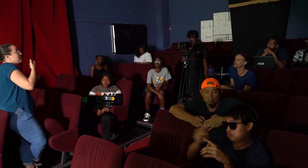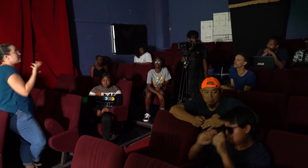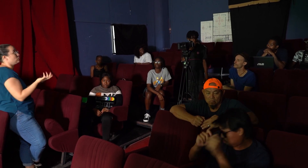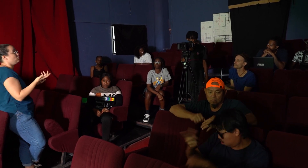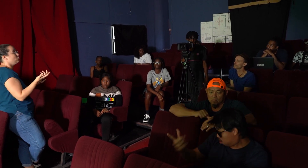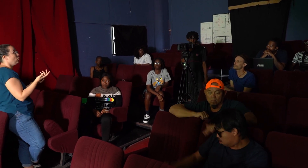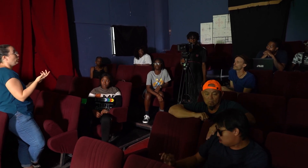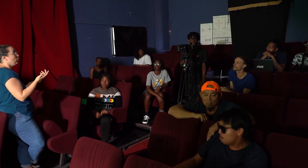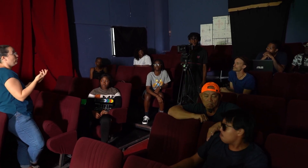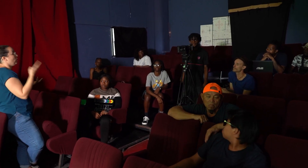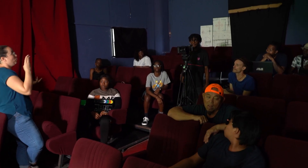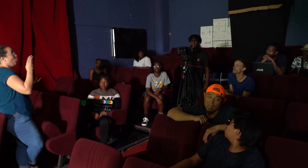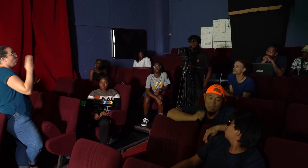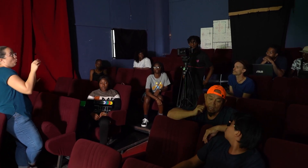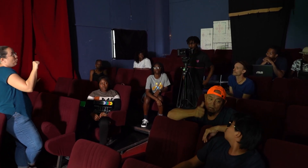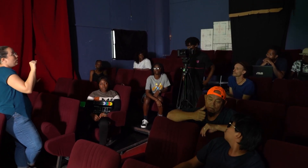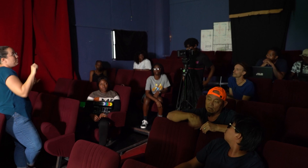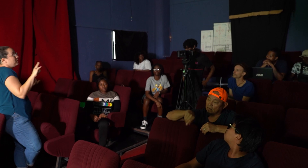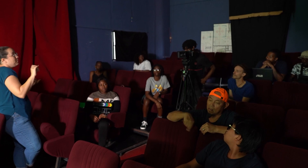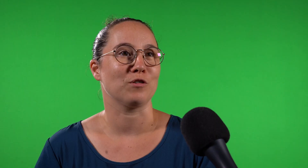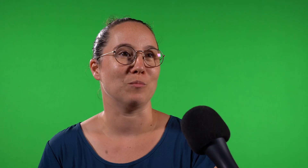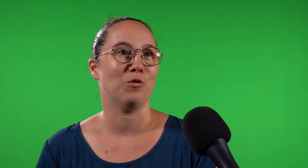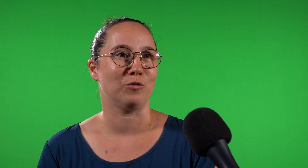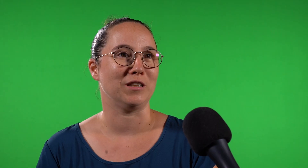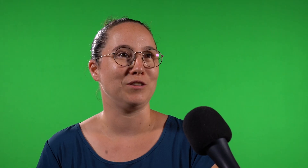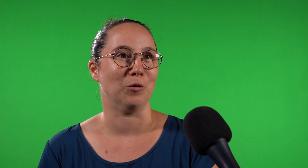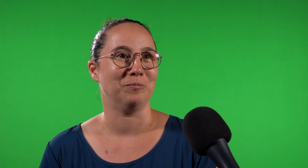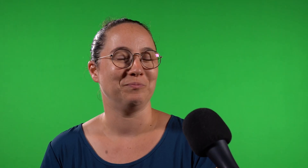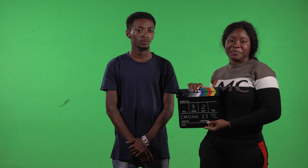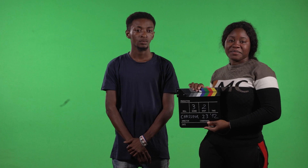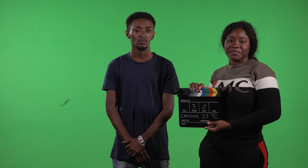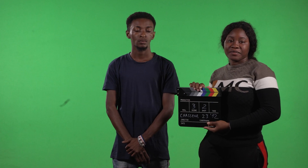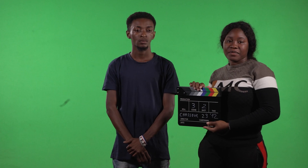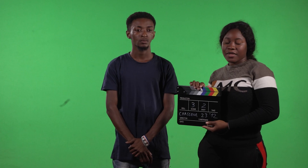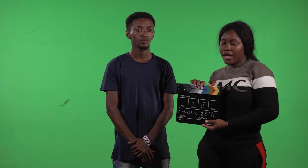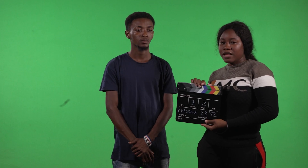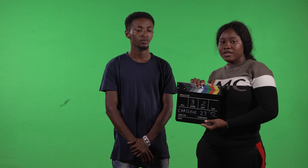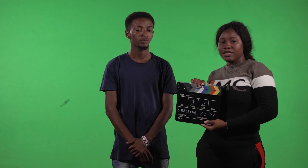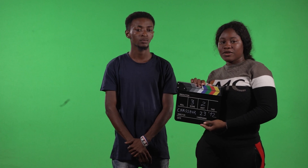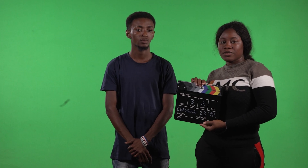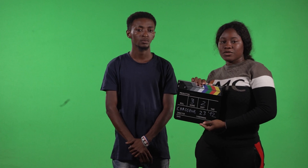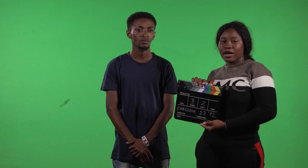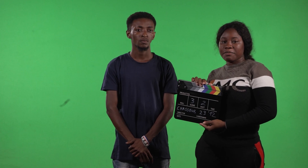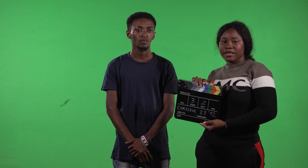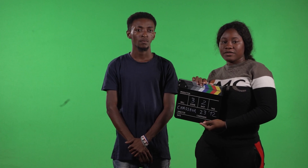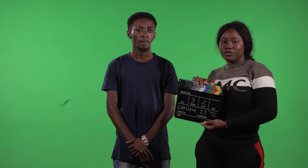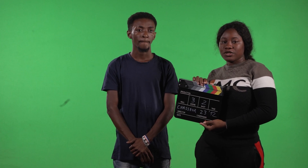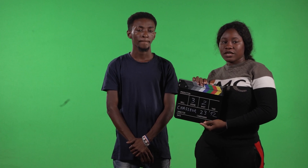du quotidien dans les rituels, c'était pas forcément évident. Ça tourne. Séquence 3, prise 2,